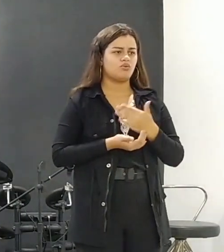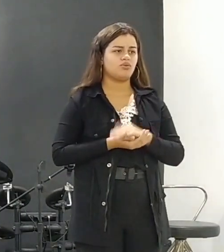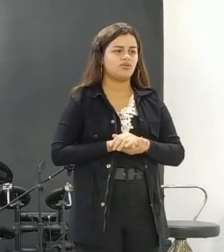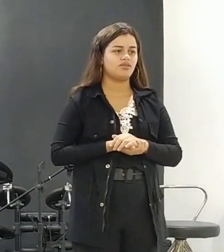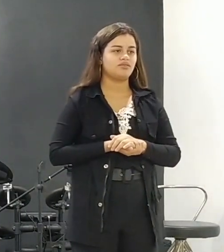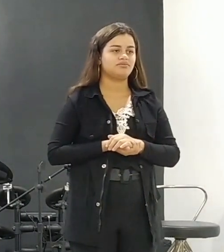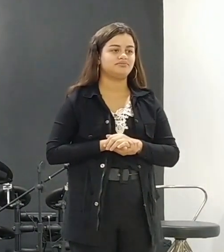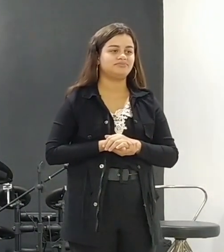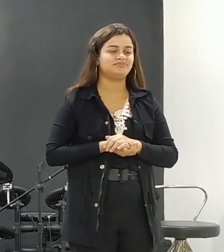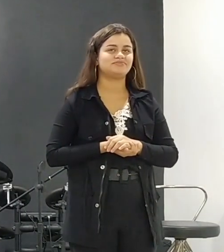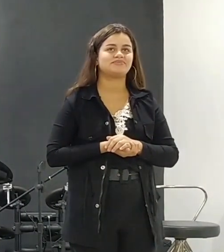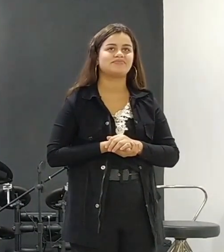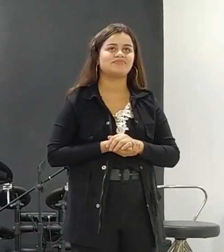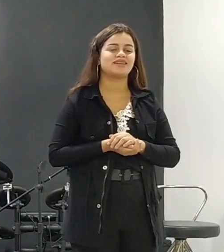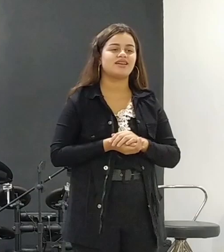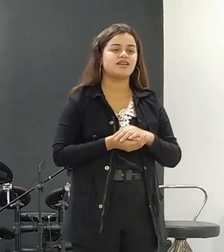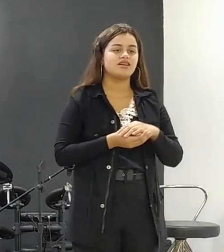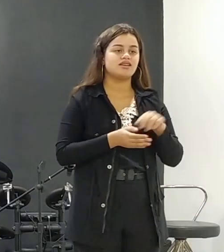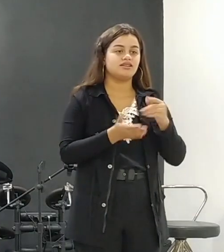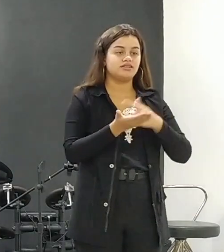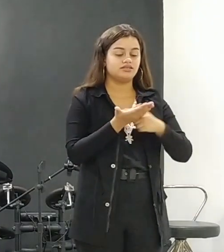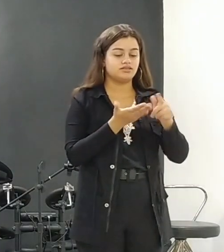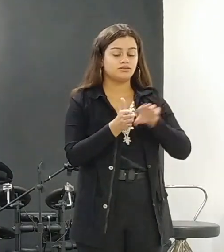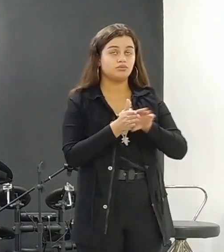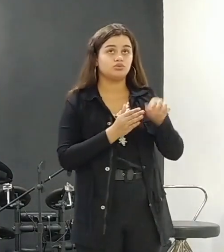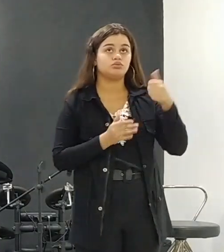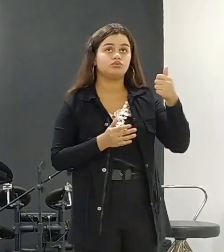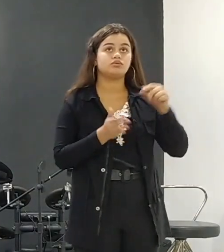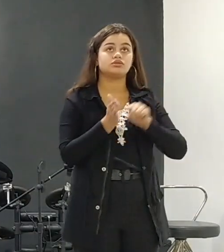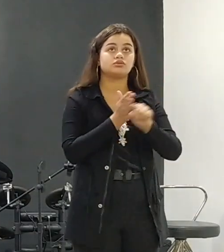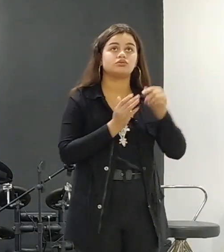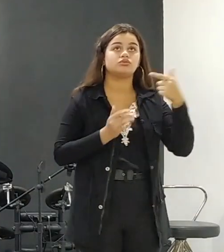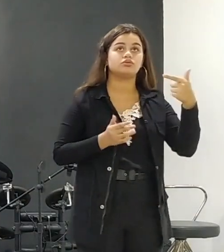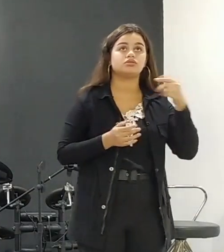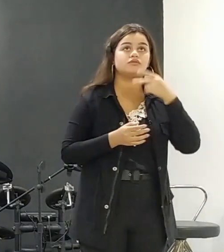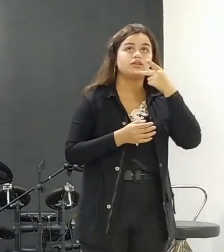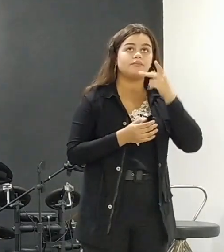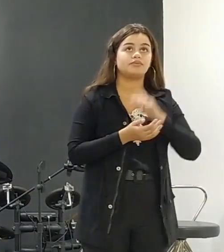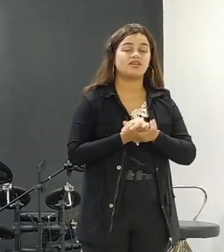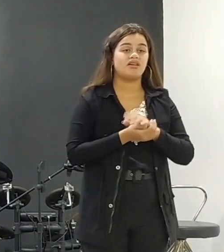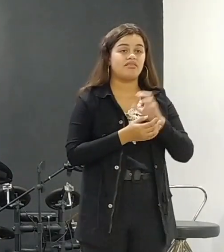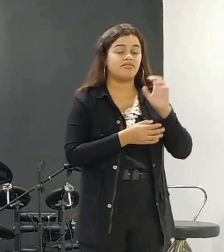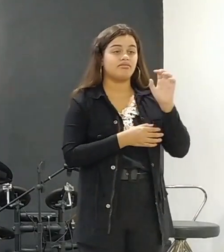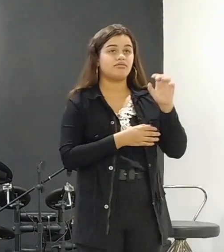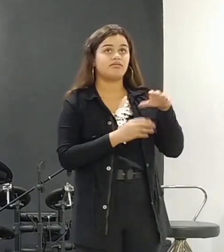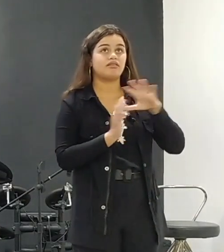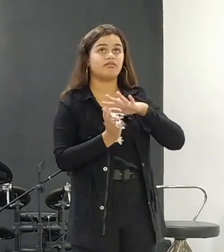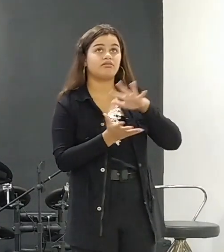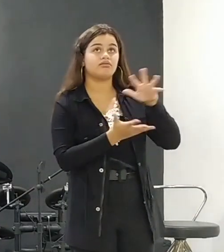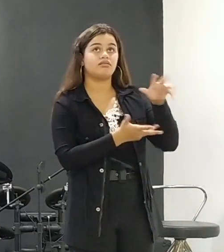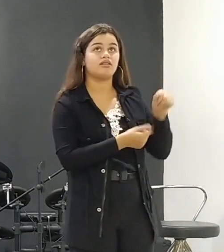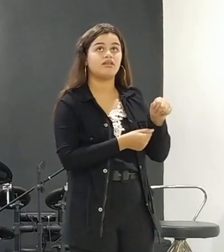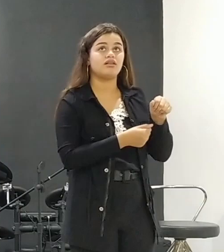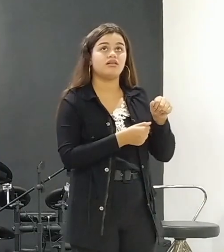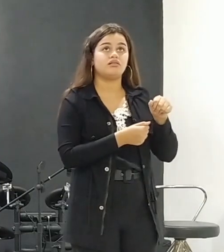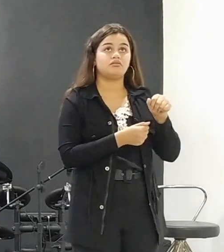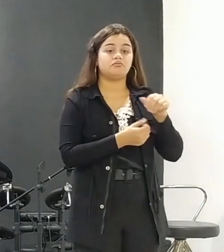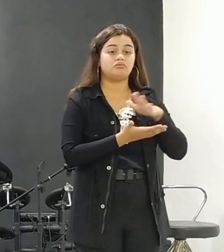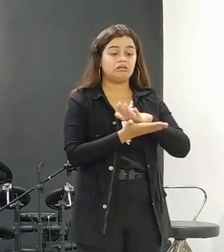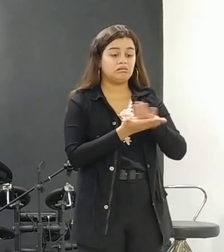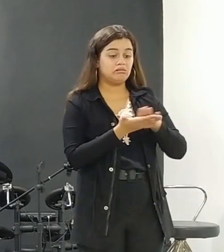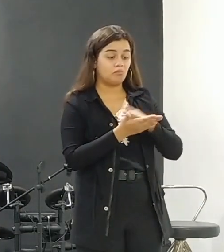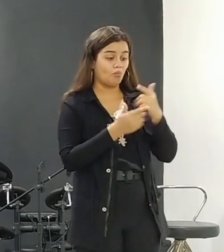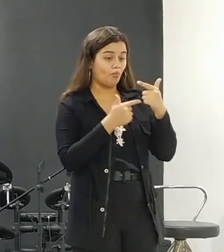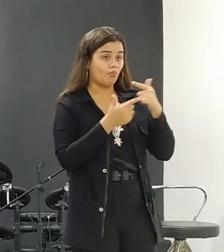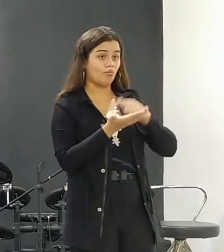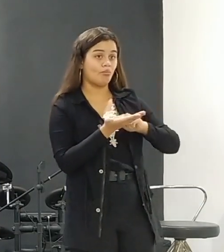pela Bíblia. Gênesis capítulo 1, versículo 2 diz: e a terra era sem forma e vazia, e havia trevas sobre a face do